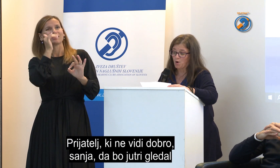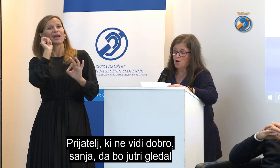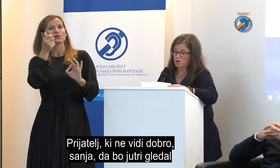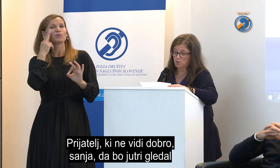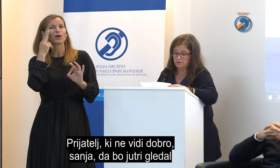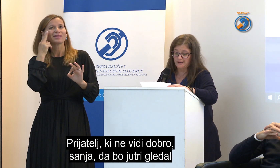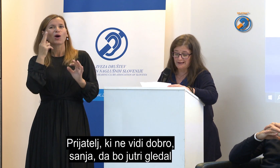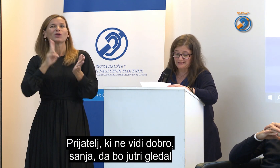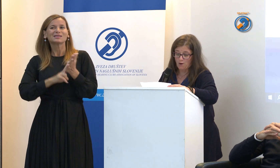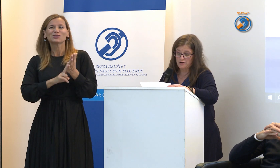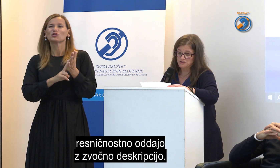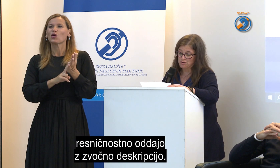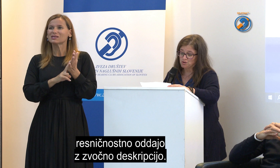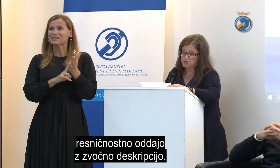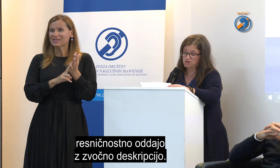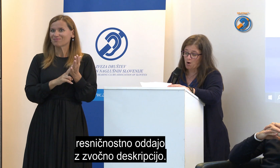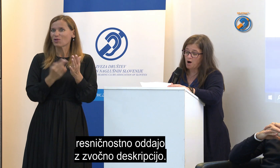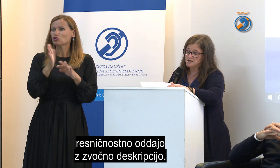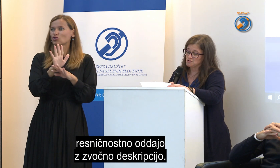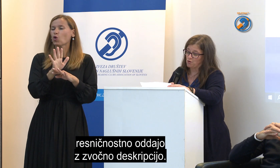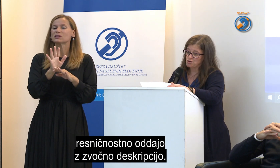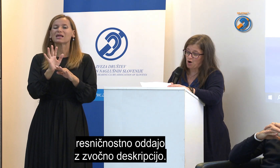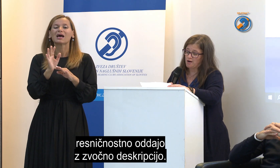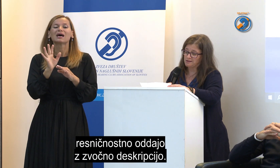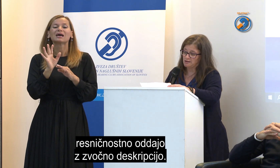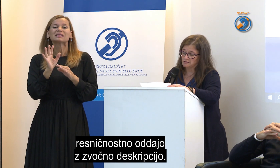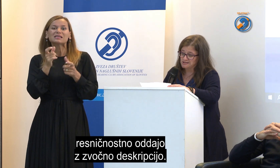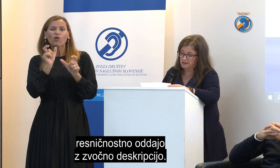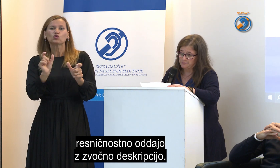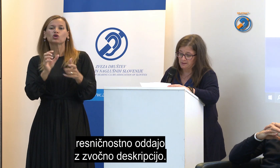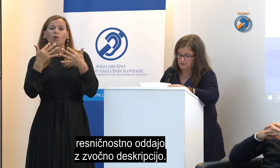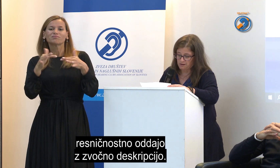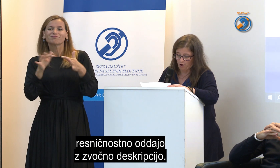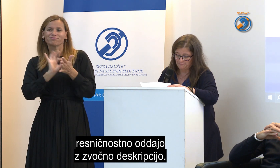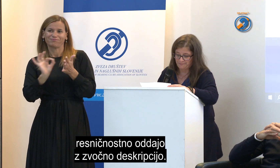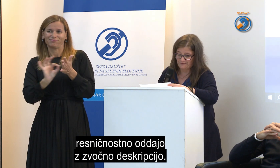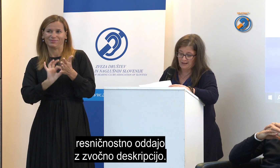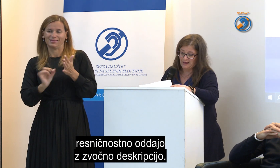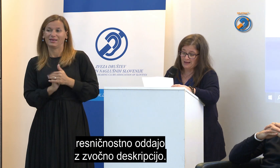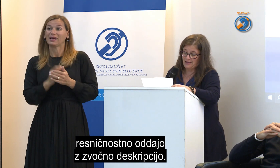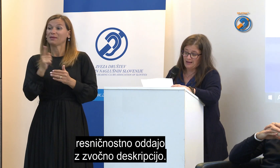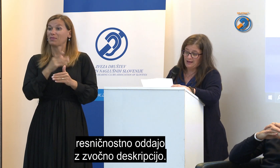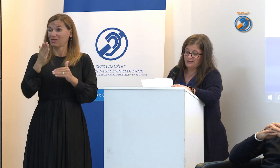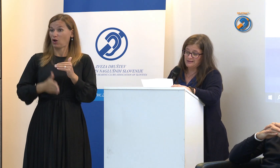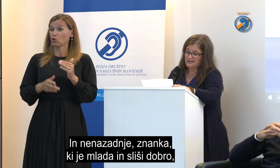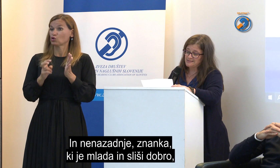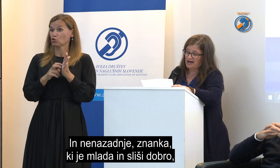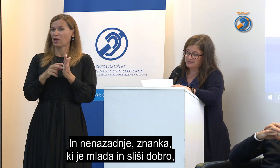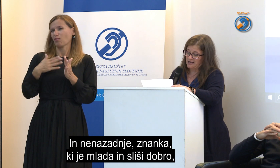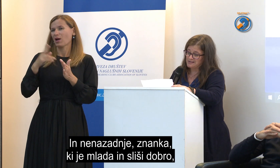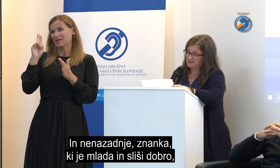da bo jutri gledal resničnostni šov z zvočno deskripijo.